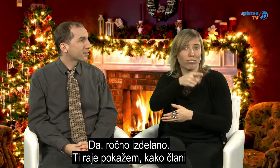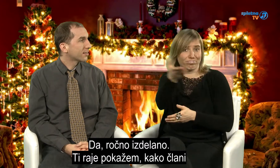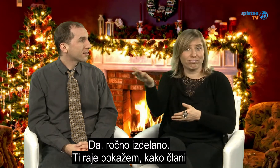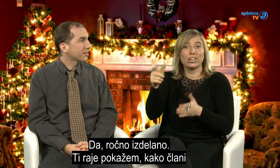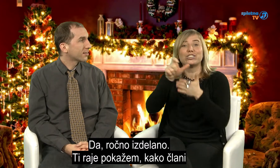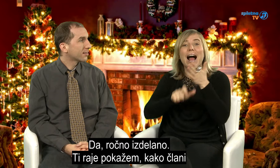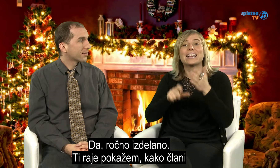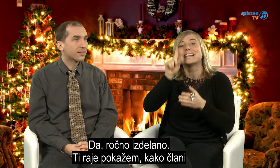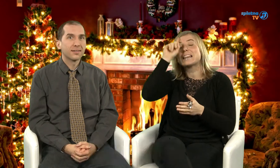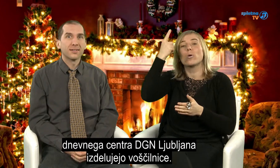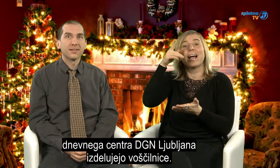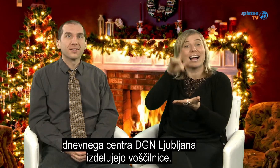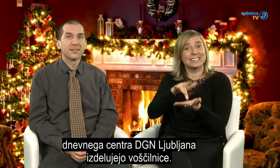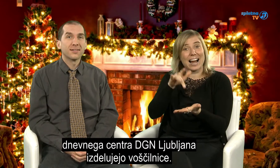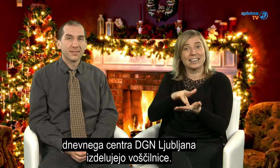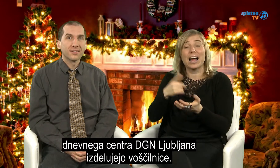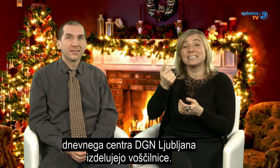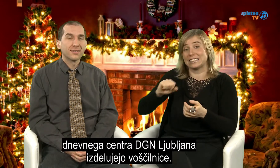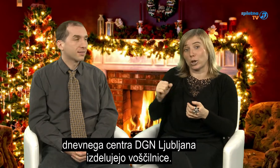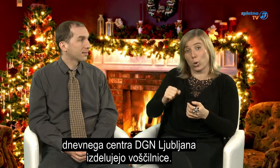Društva gluhih in naglušnih Ljubljana izdelujejo voščilnice.